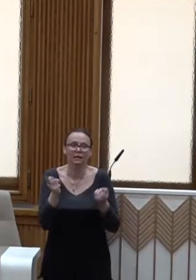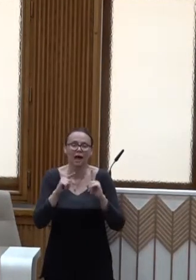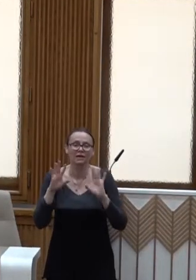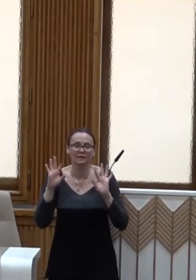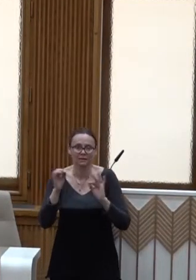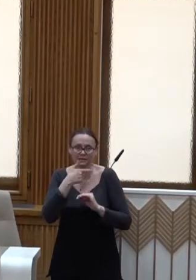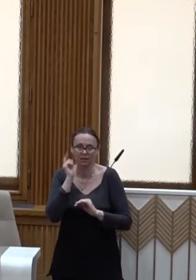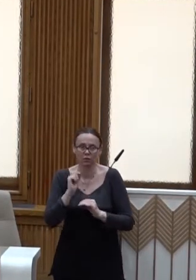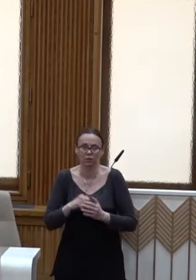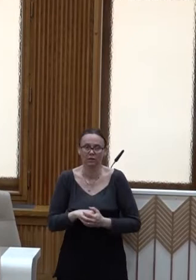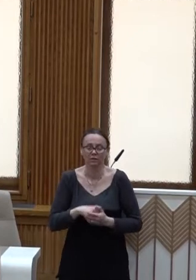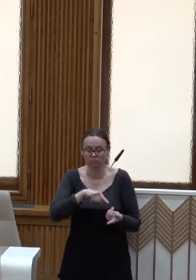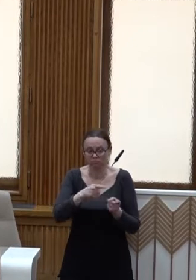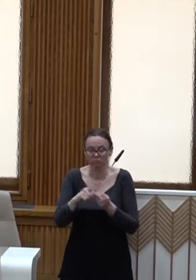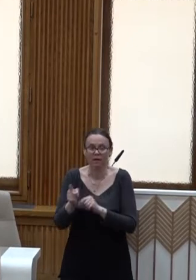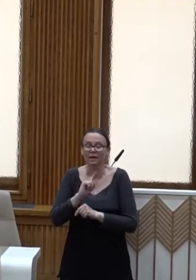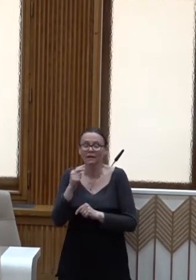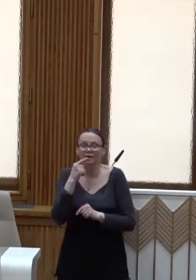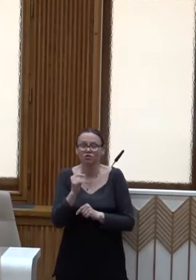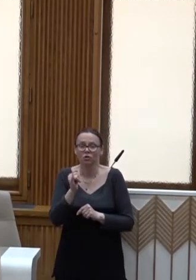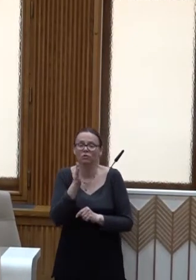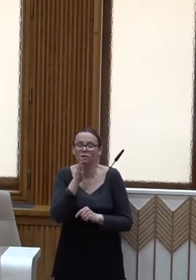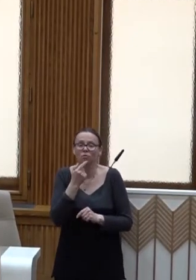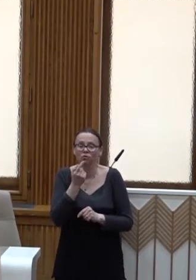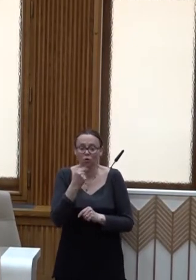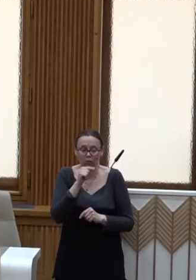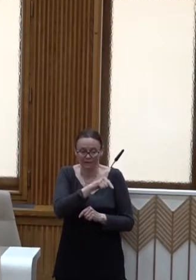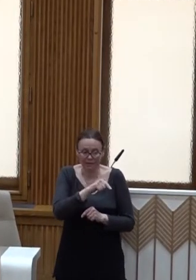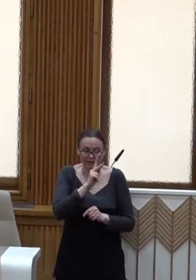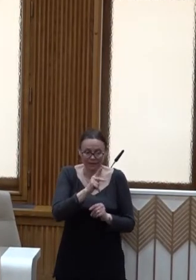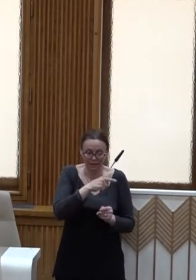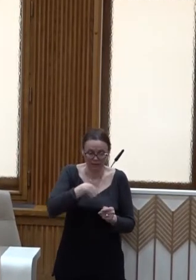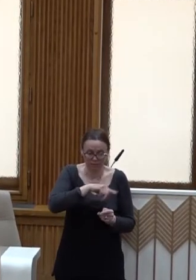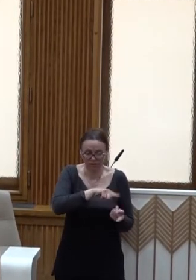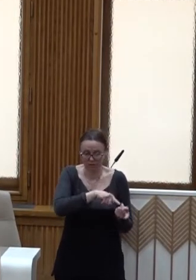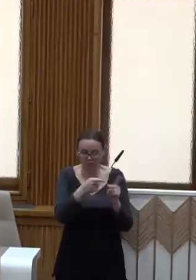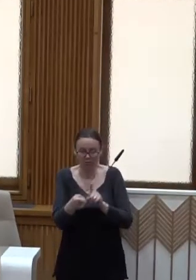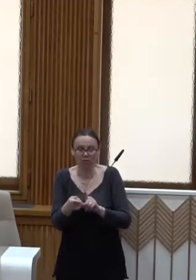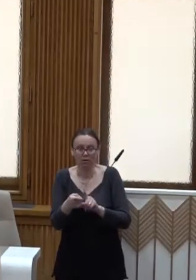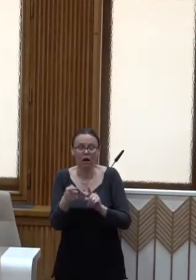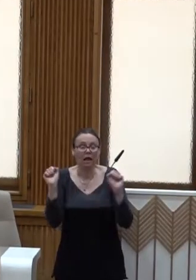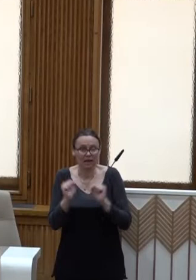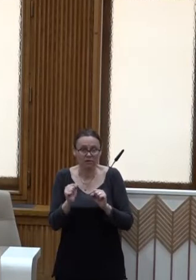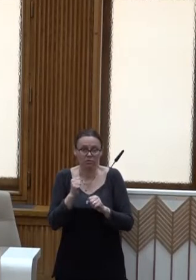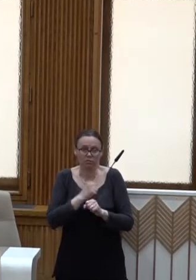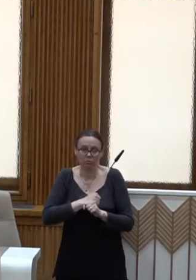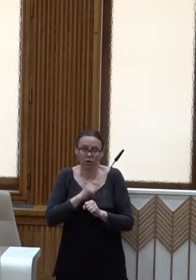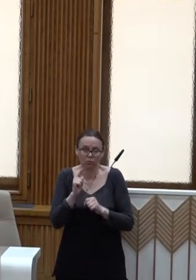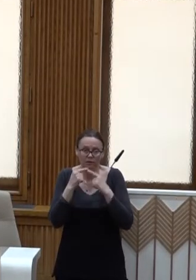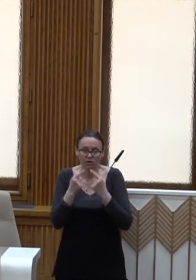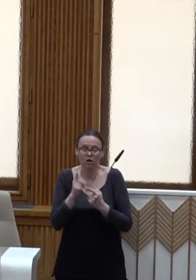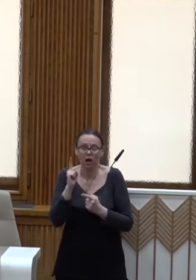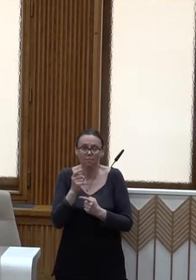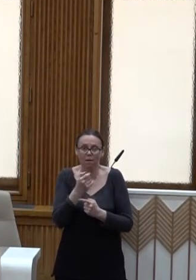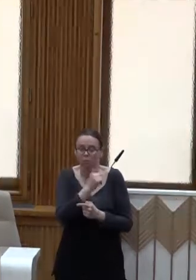ljudi. Ni rečeno, da bo kdo od teh, ki jih okužimo, sploh resno zbolel. Ne, ampak